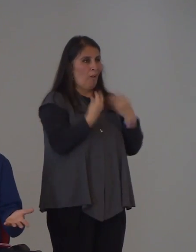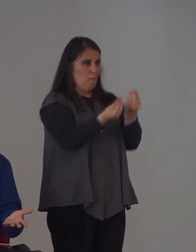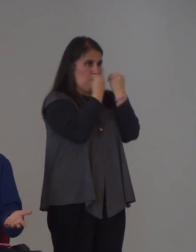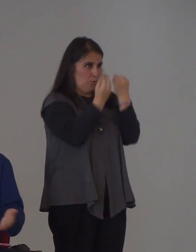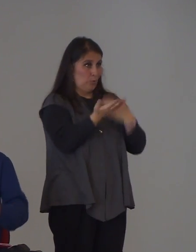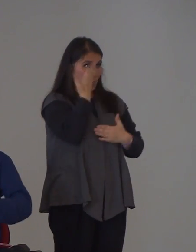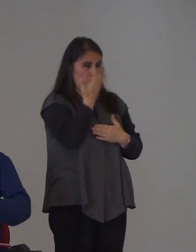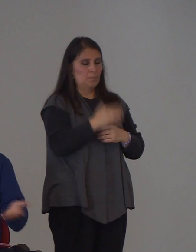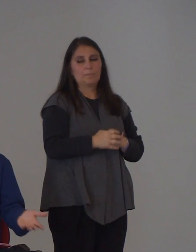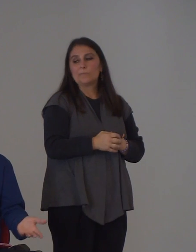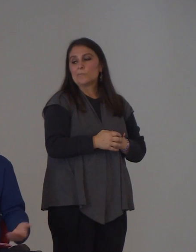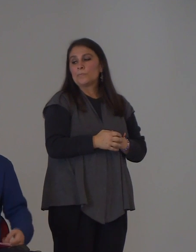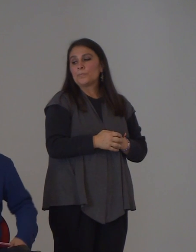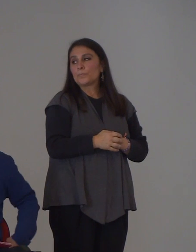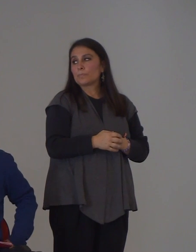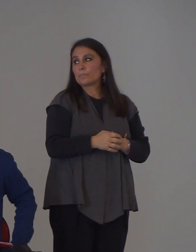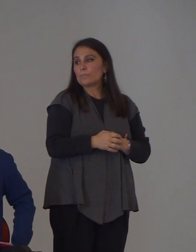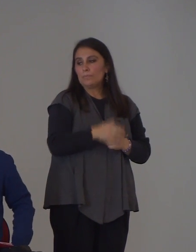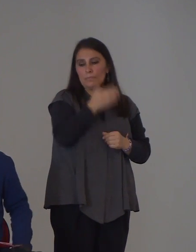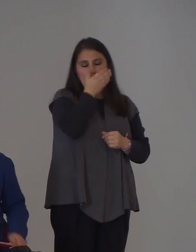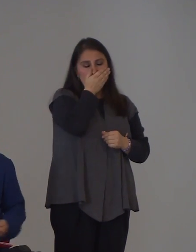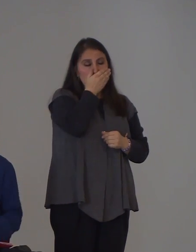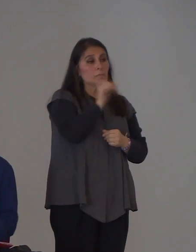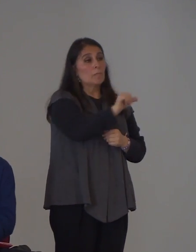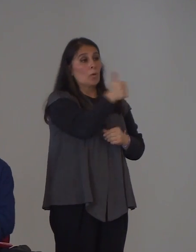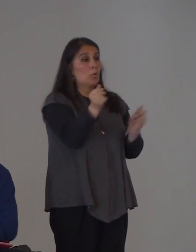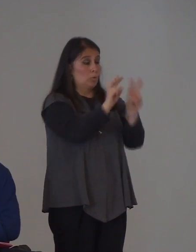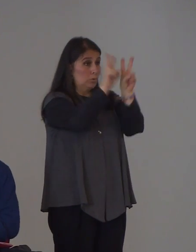planteó seriamente, y la verdad es que todavía es una deuda,